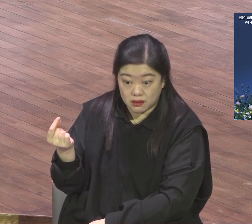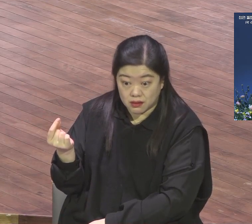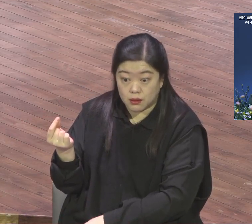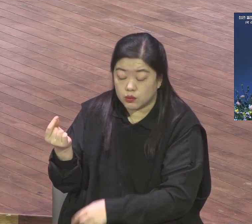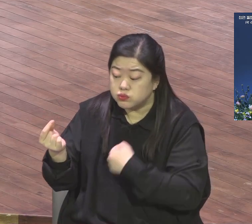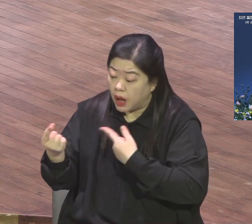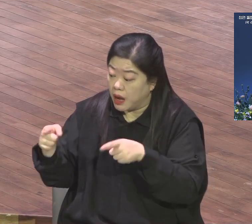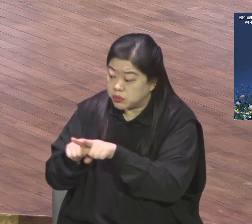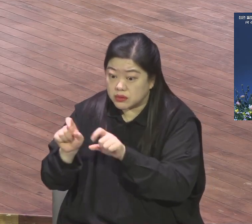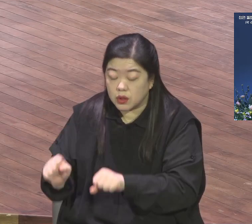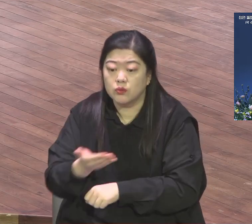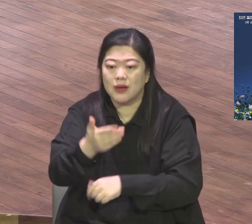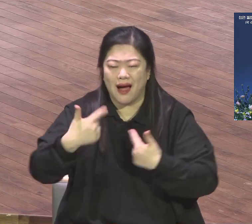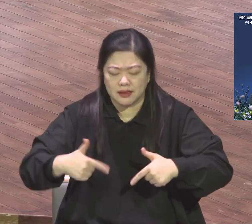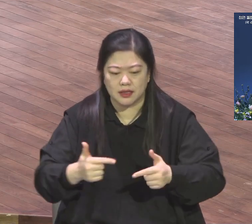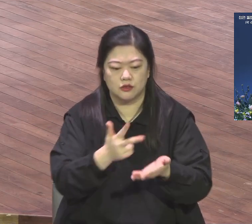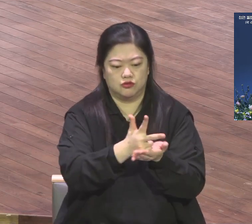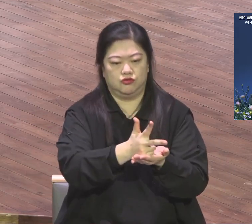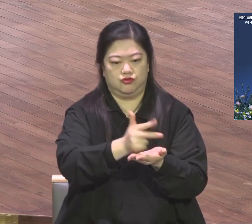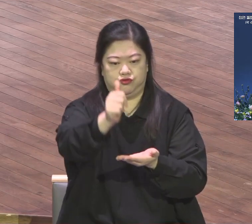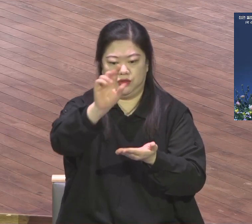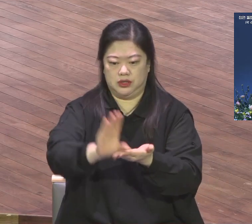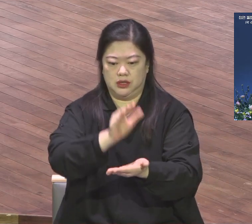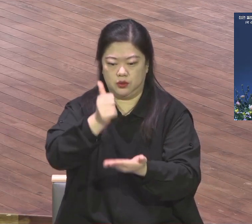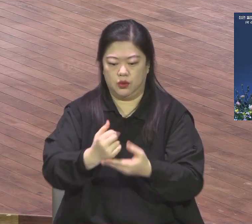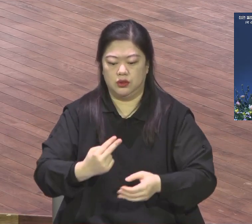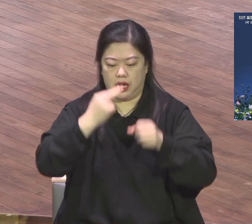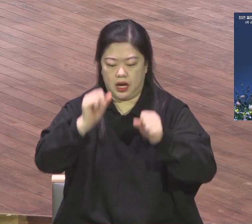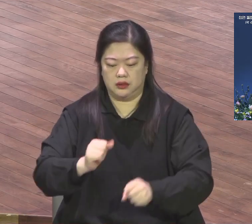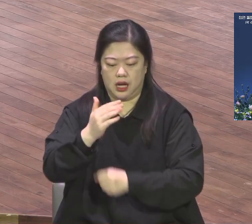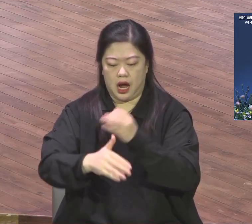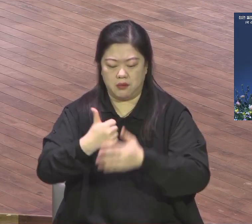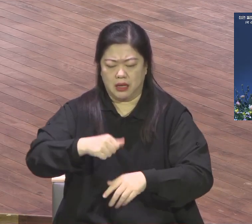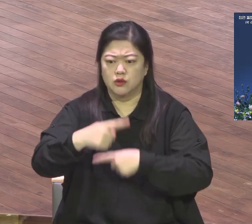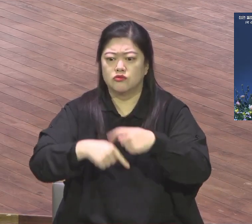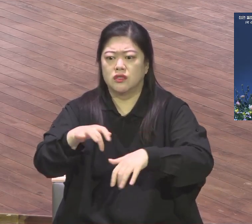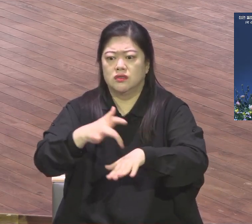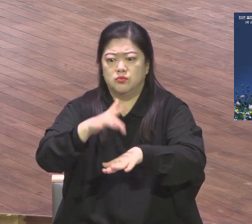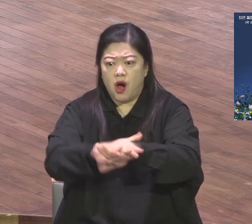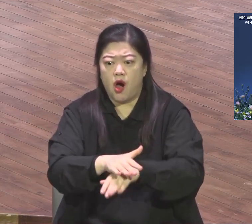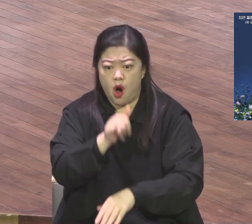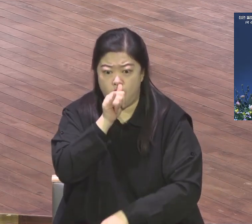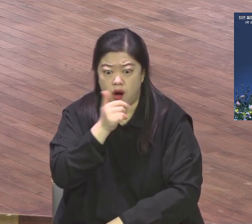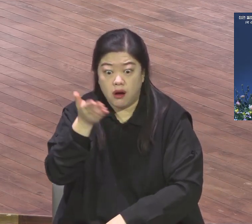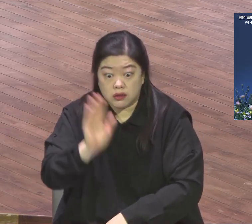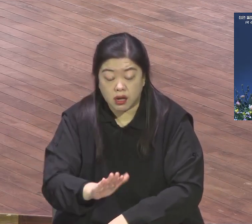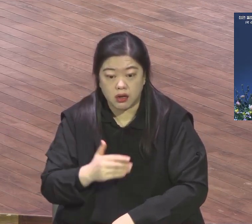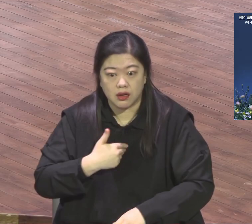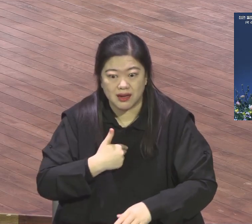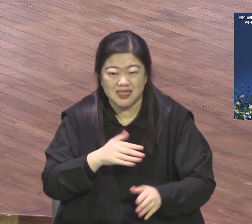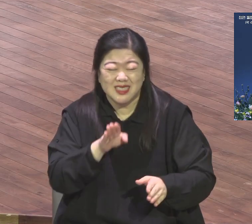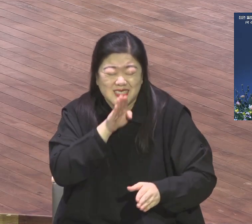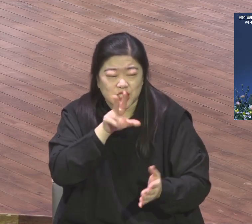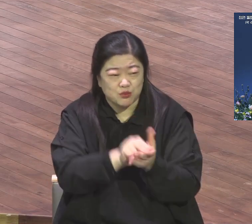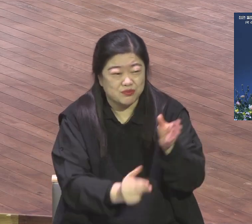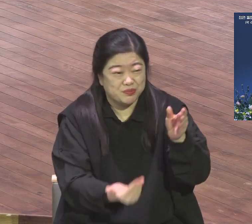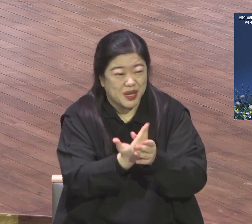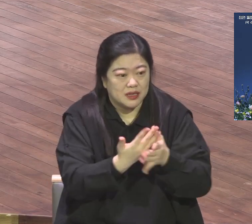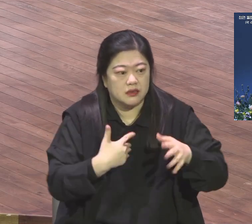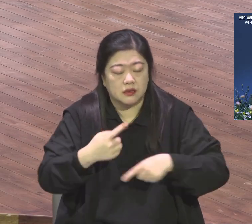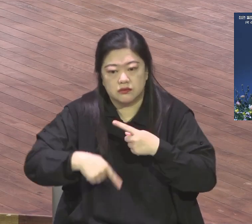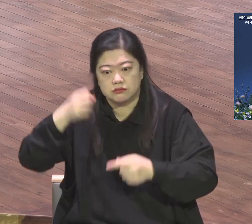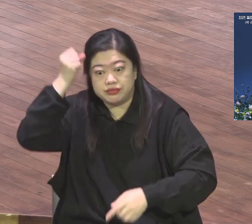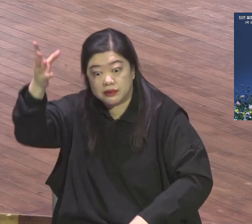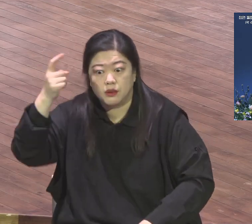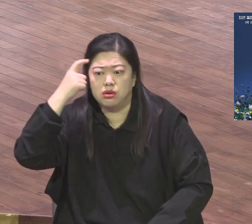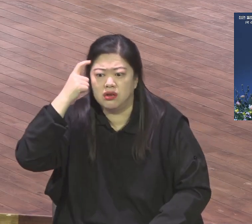확장에 초점 맞추는 믿음. 오직 성령 충만으로 새 힘 얻는 힘을 가질 때 우리는 어떤 삶을 살아요? 차원이